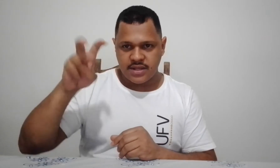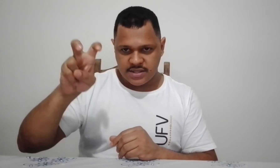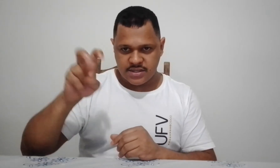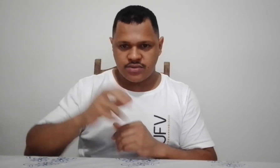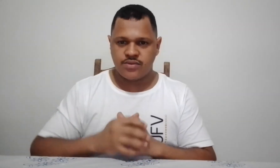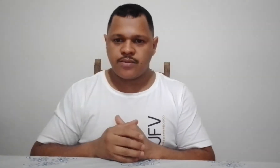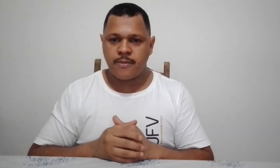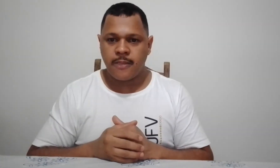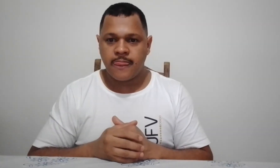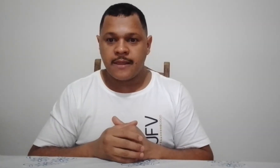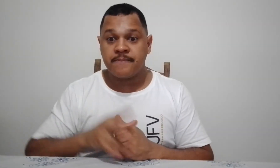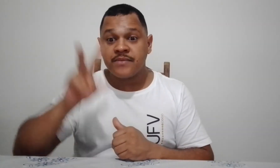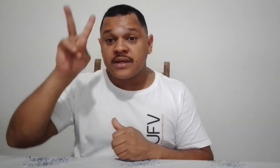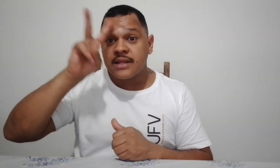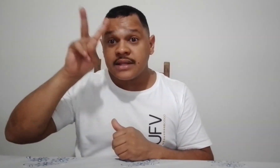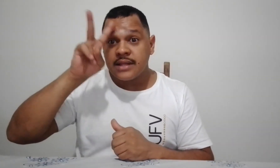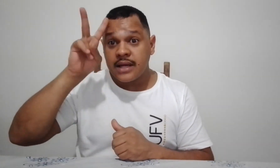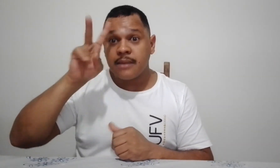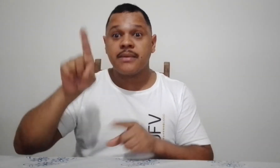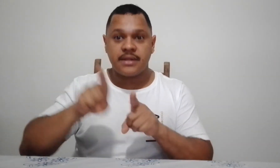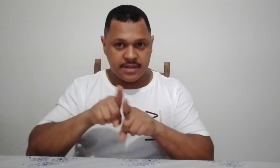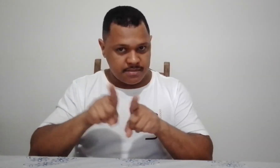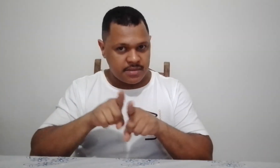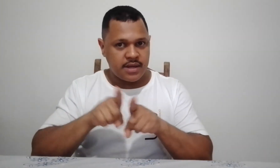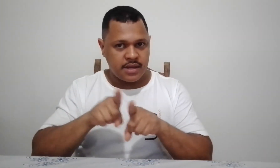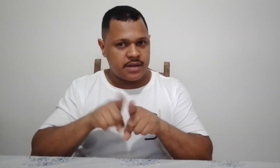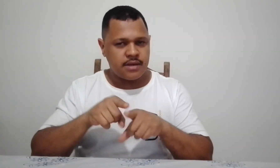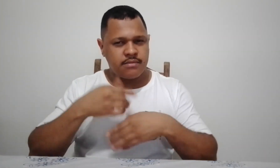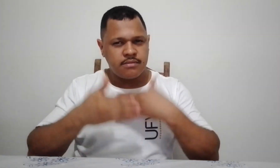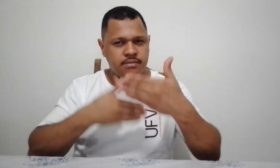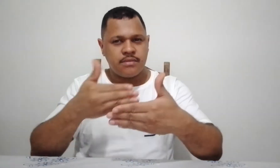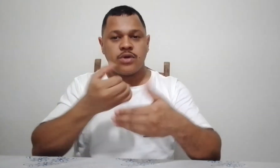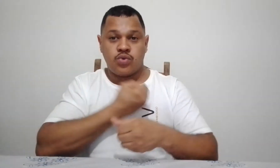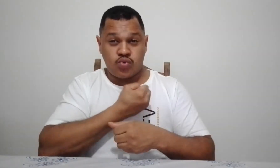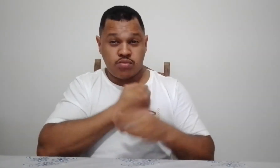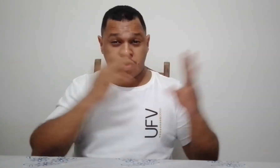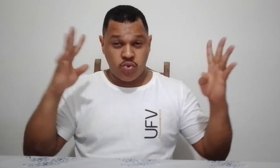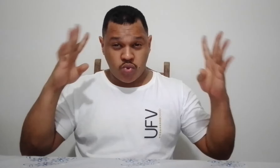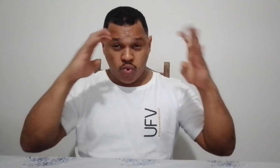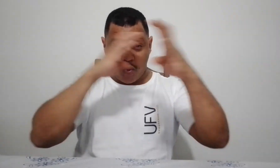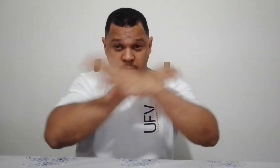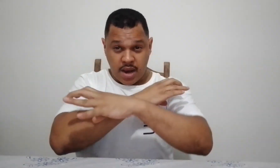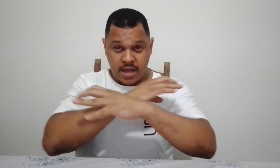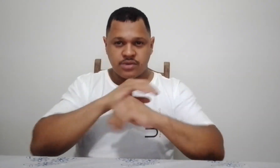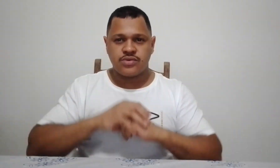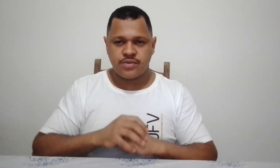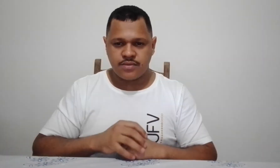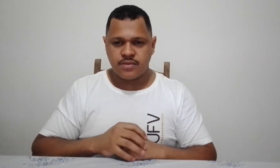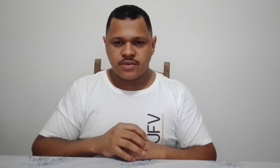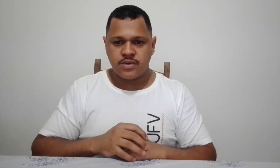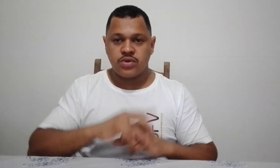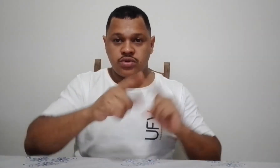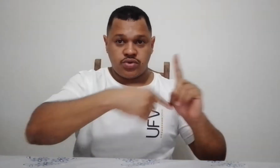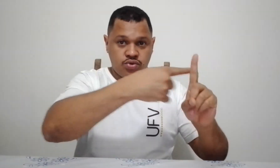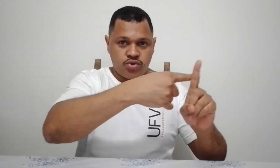E lembrando, né, das operações com número complexo, quando a gente faz soma e subtração, é melhor a gente utilizar a